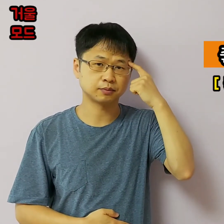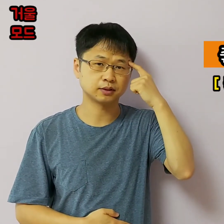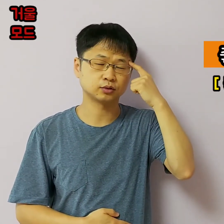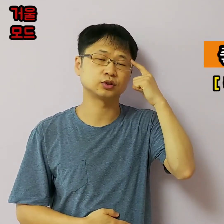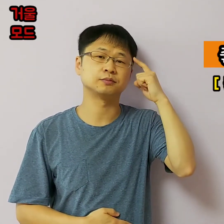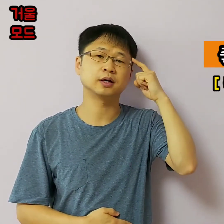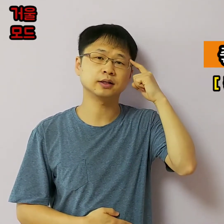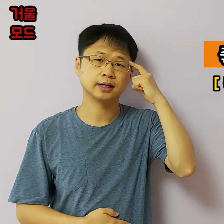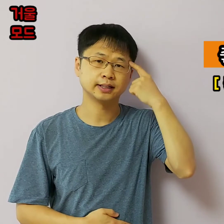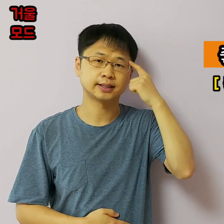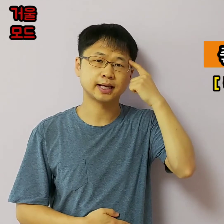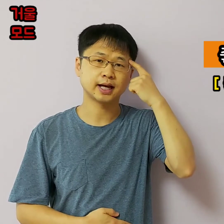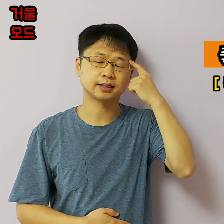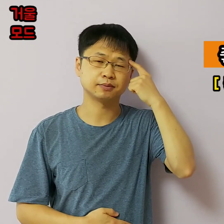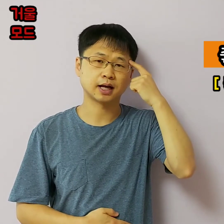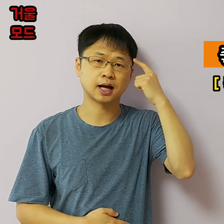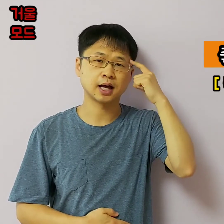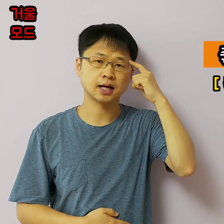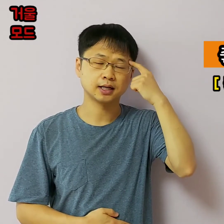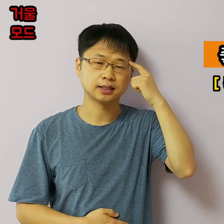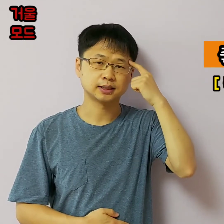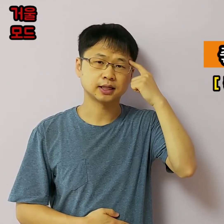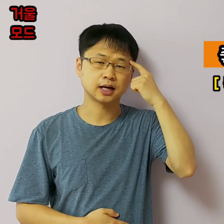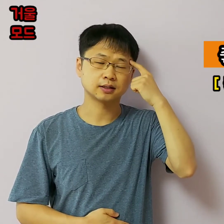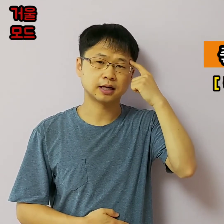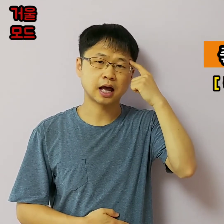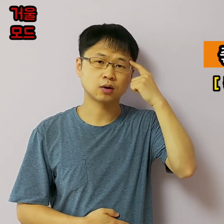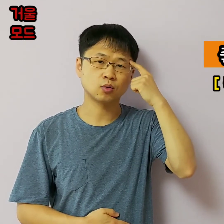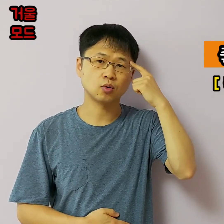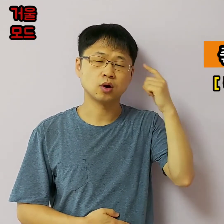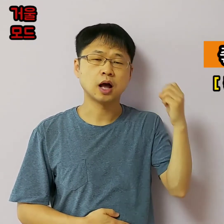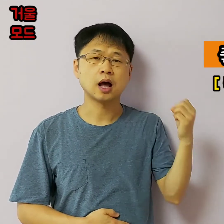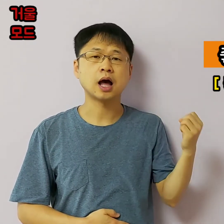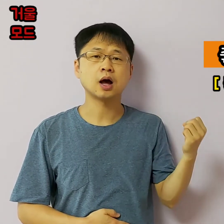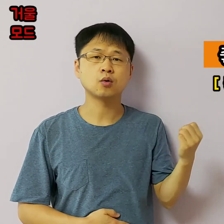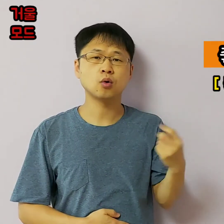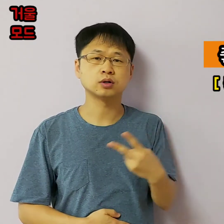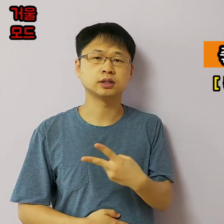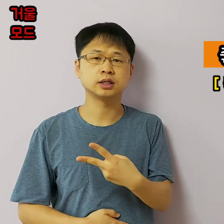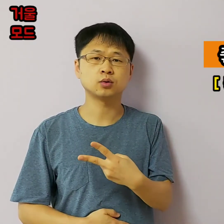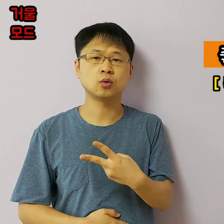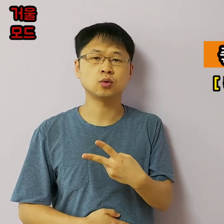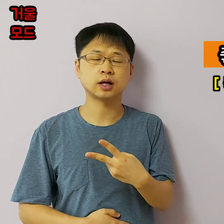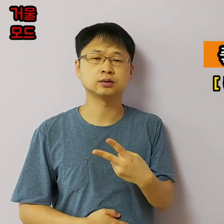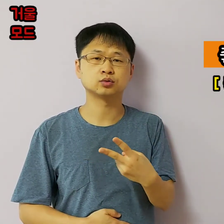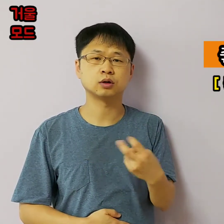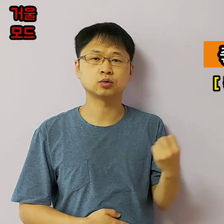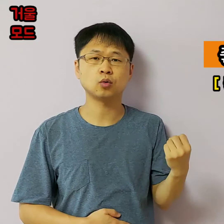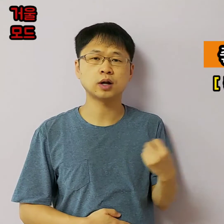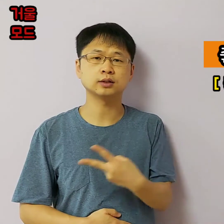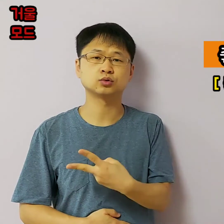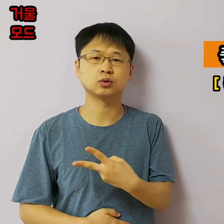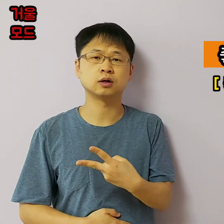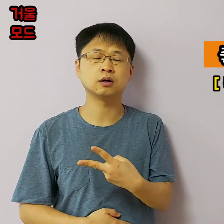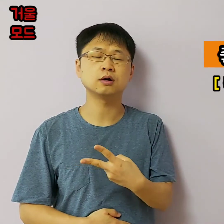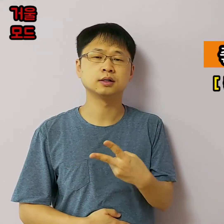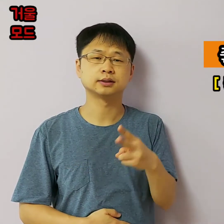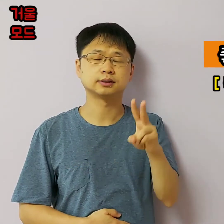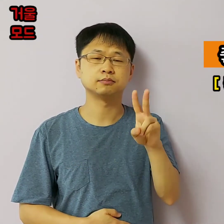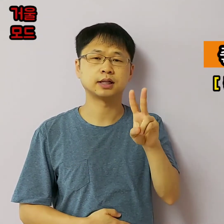비틀어 주시면 생각입니다. 생각을 하고 그리고 라는 수어 또라는 수어